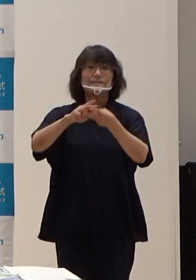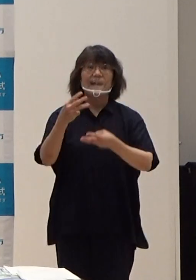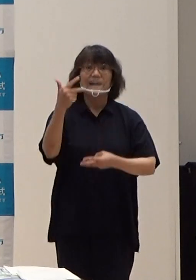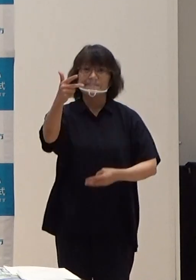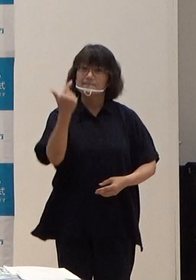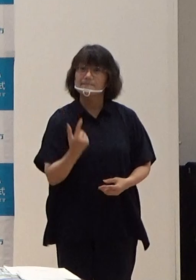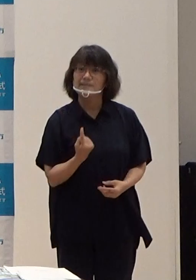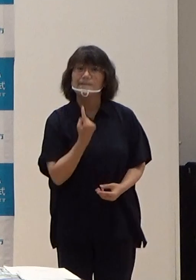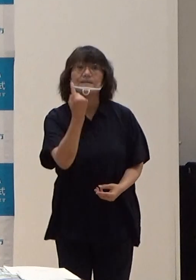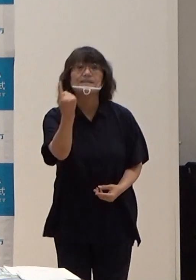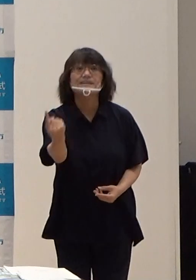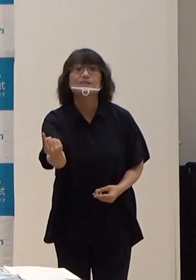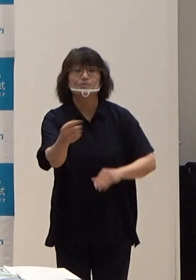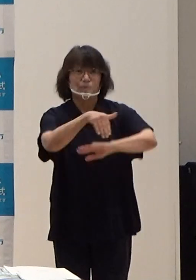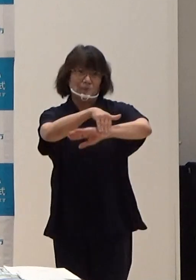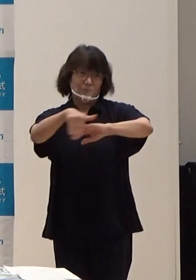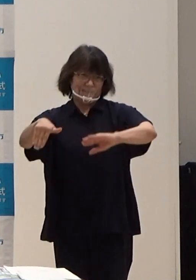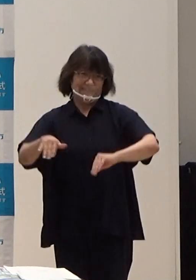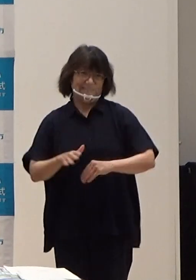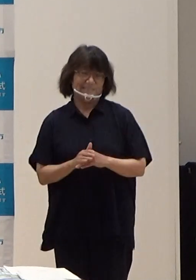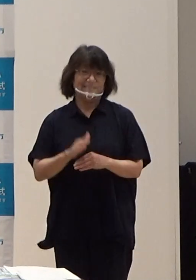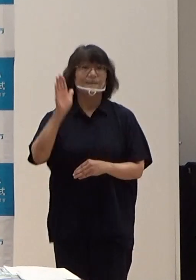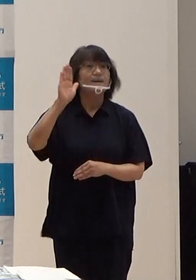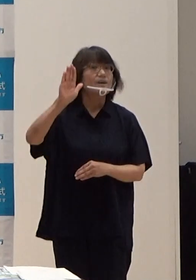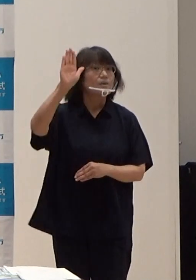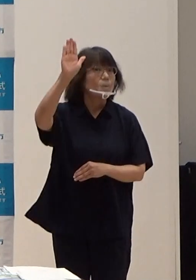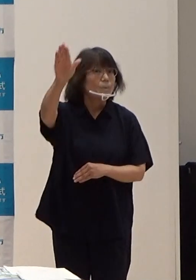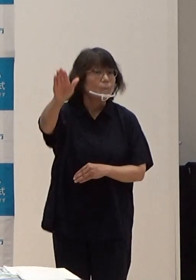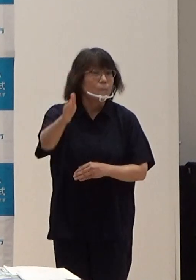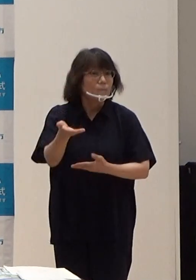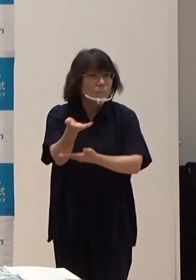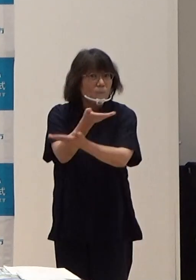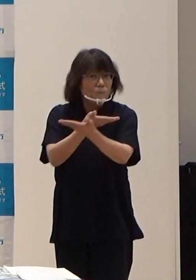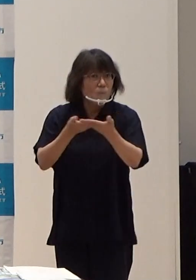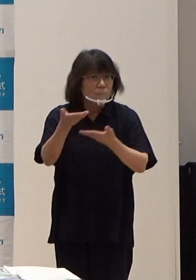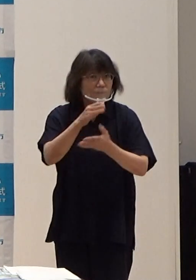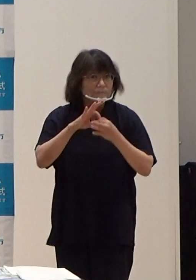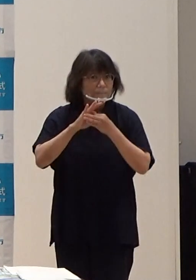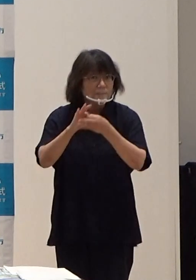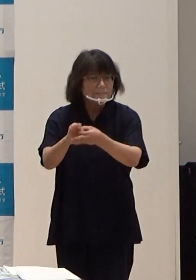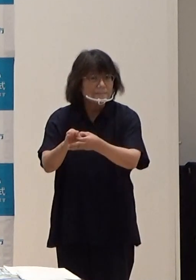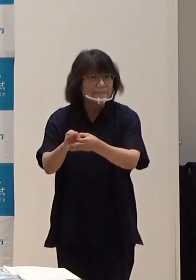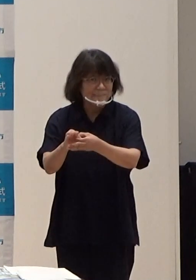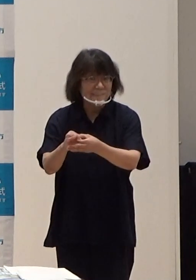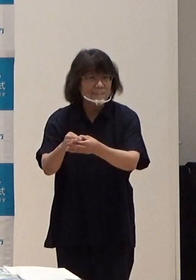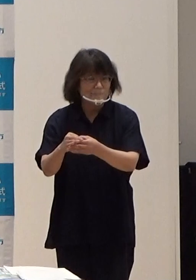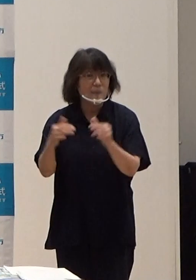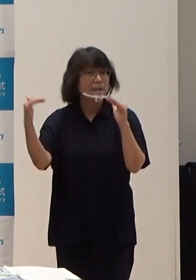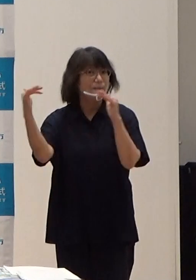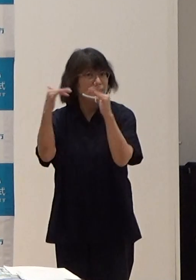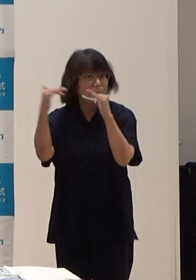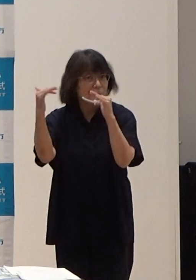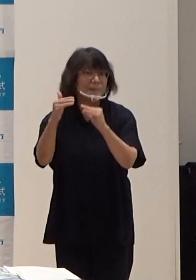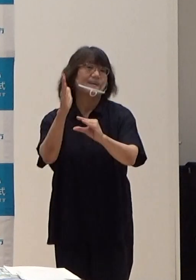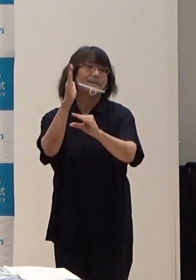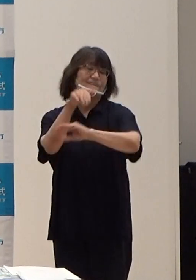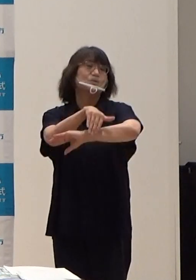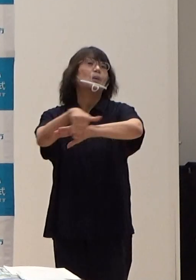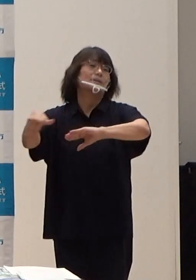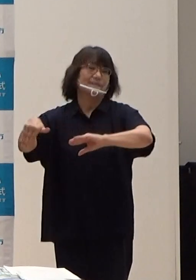、今後の連携交流について対話をスタートさせることとしております。